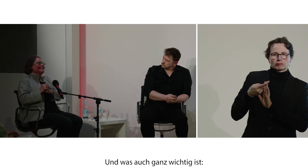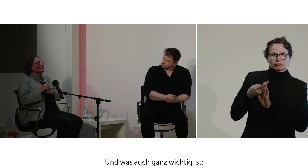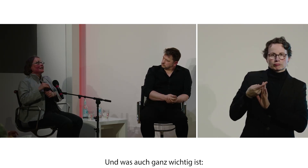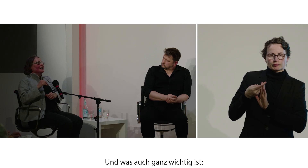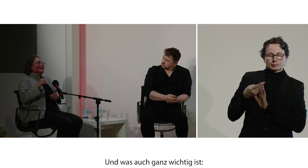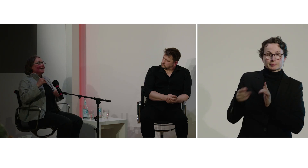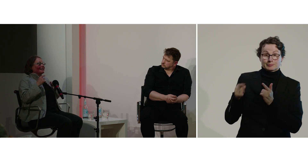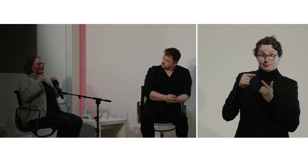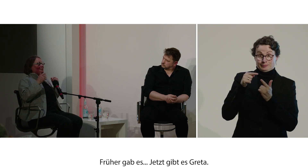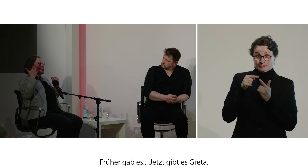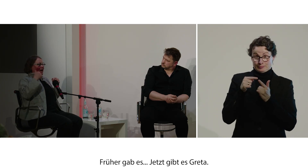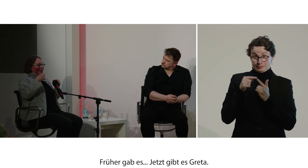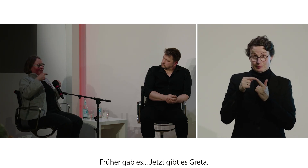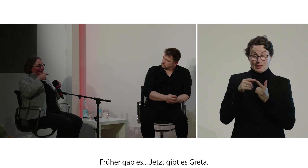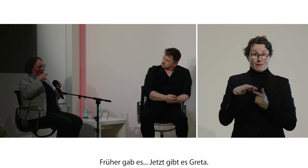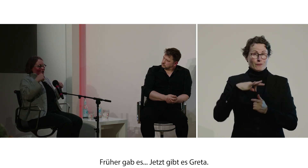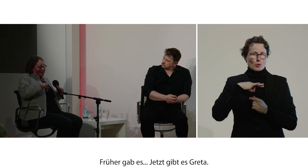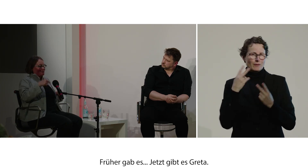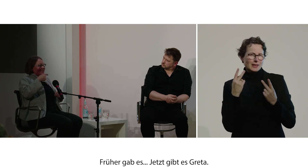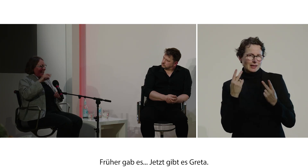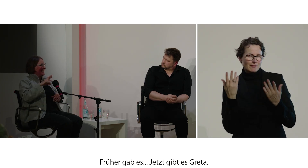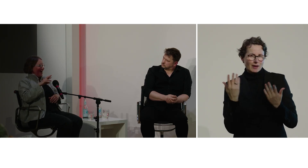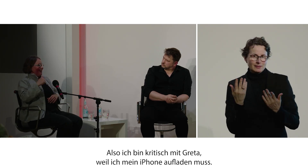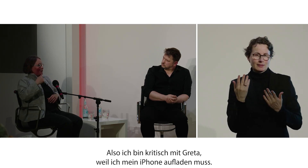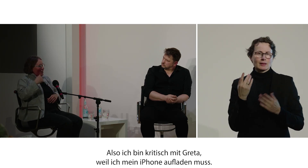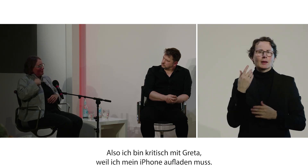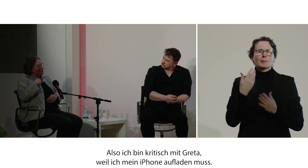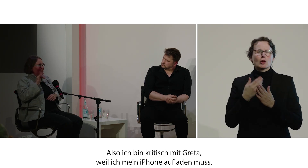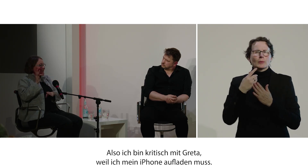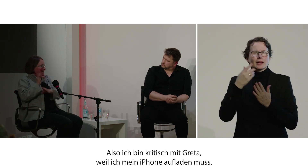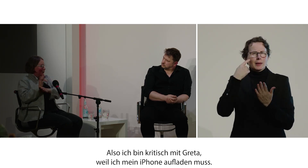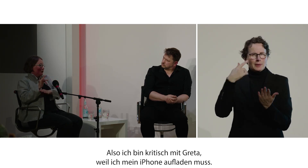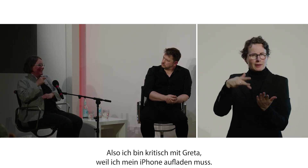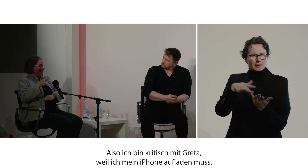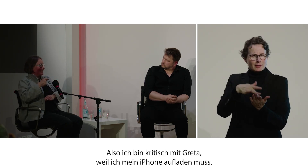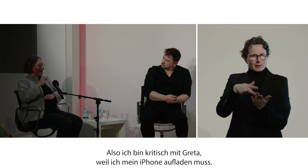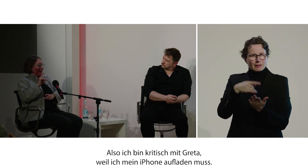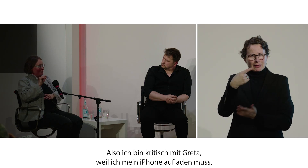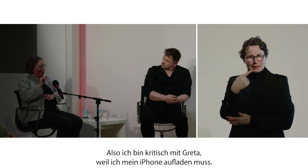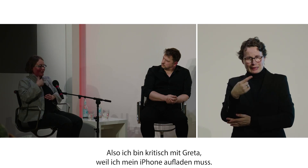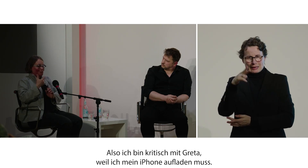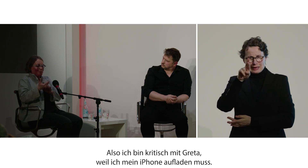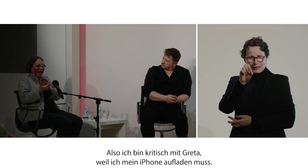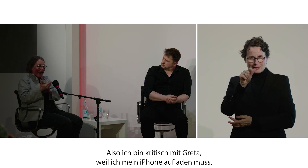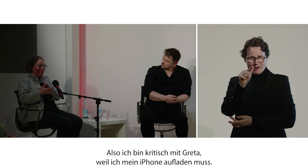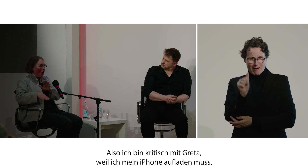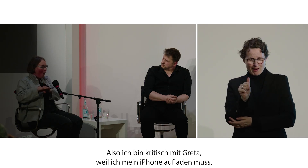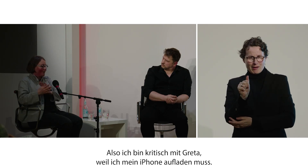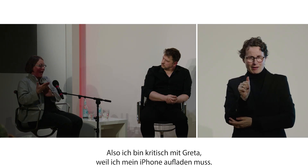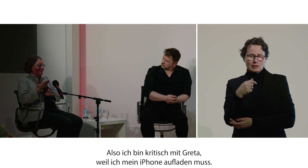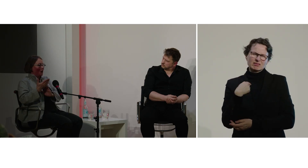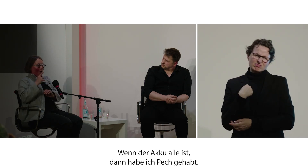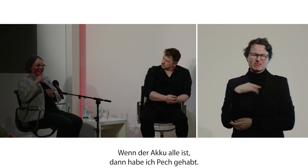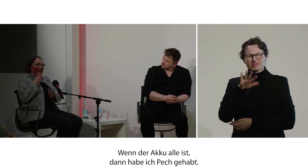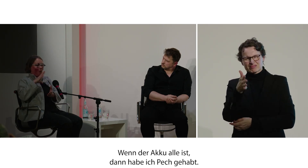ganz wichtig ist, früher gab es, also jetzt gibt es Greta. Also ich bin so ein bisschen kritisch mit Greta, weil es bedeutet, ich muss mein iPhone